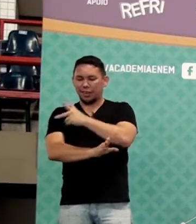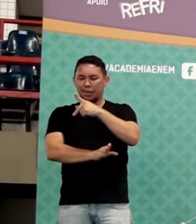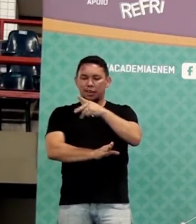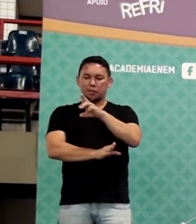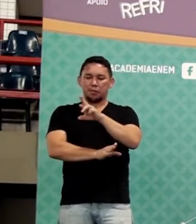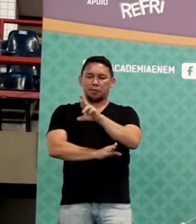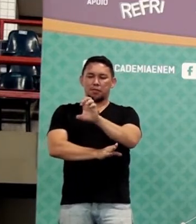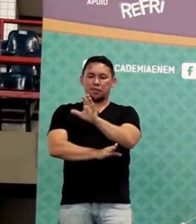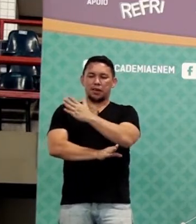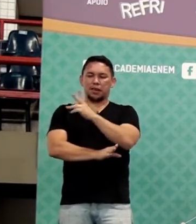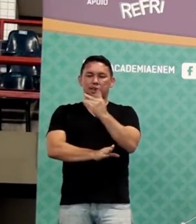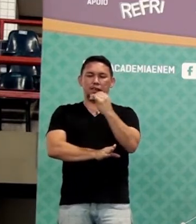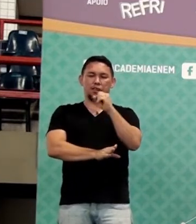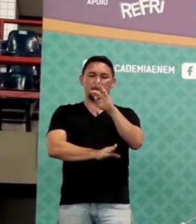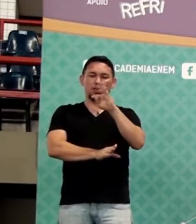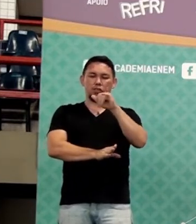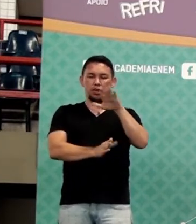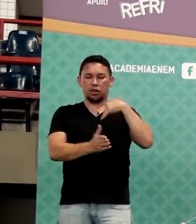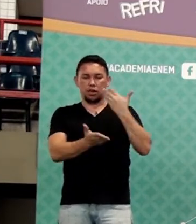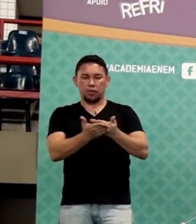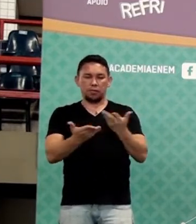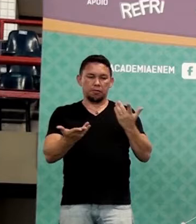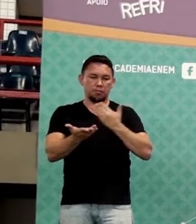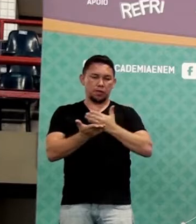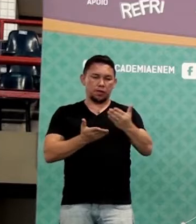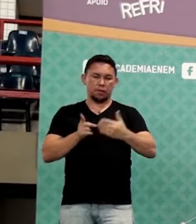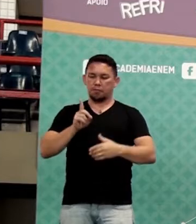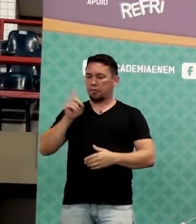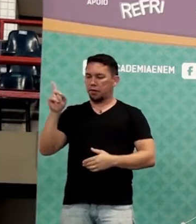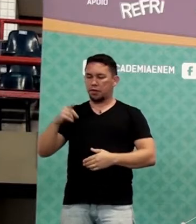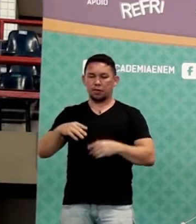até hoje. Vejam, começando aí pela